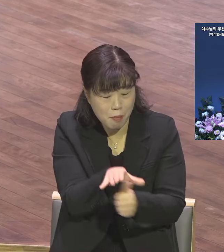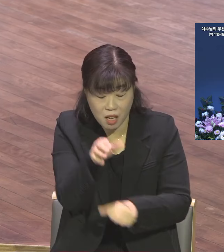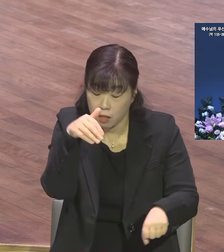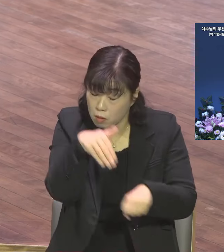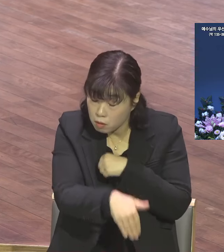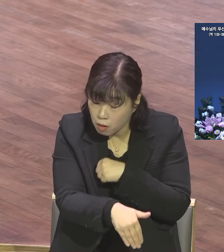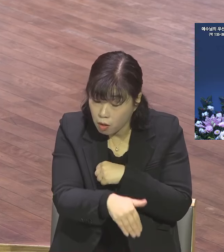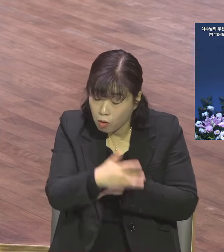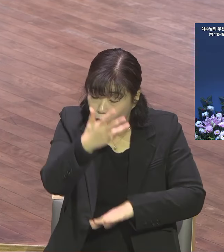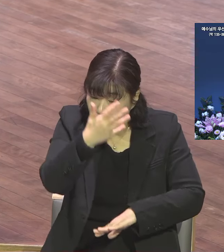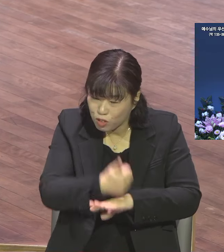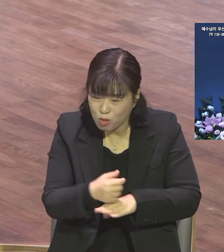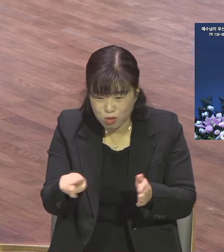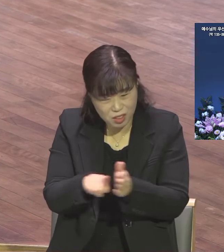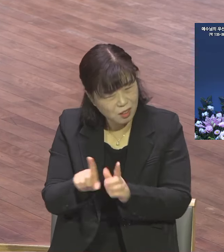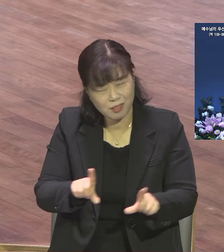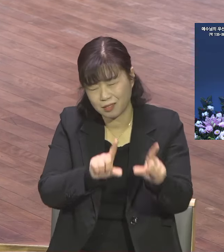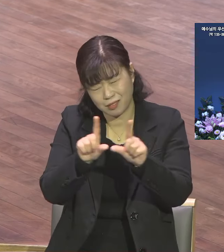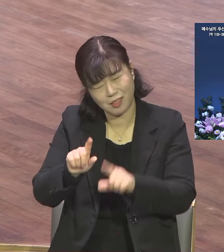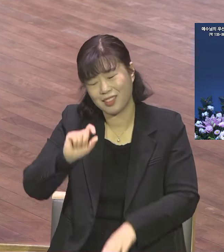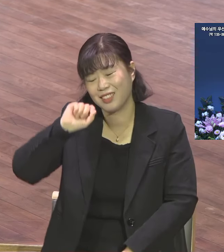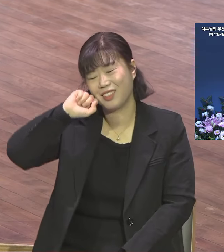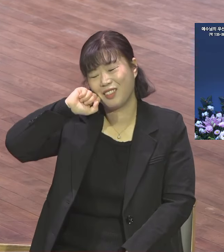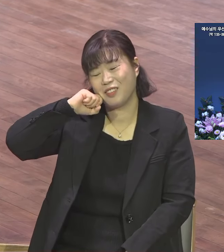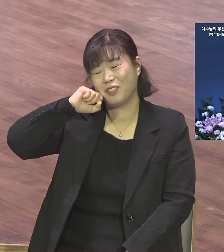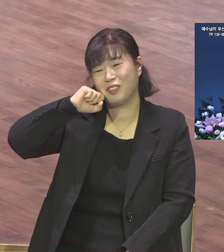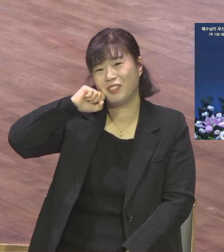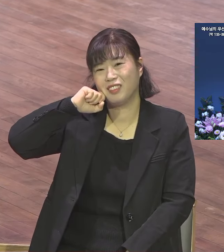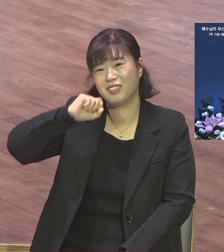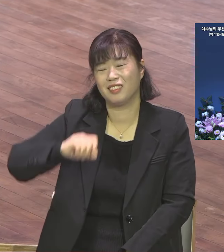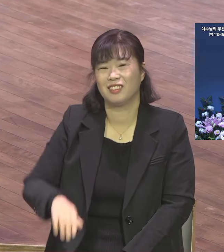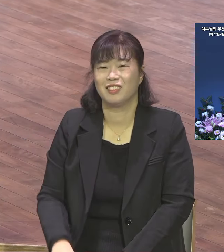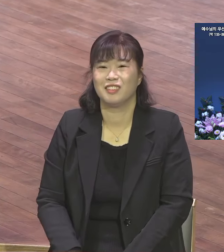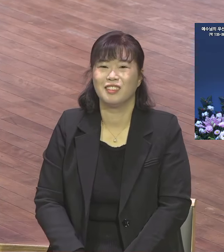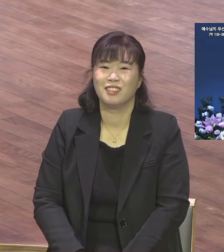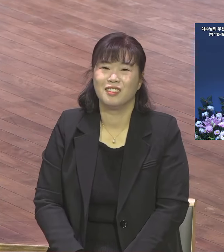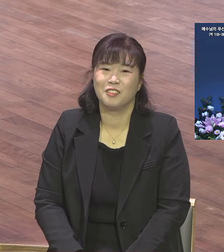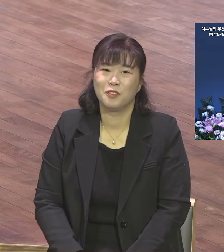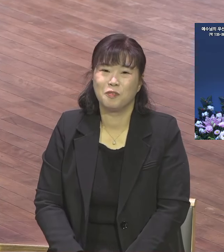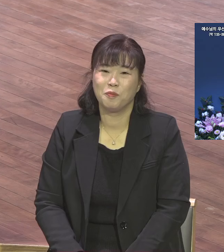이런 수준 가지고 사는 사람은